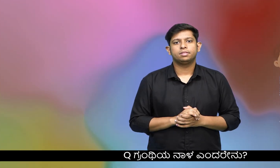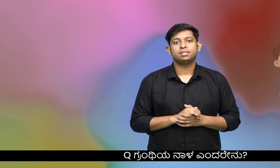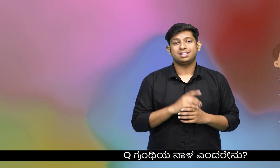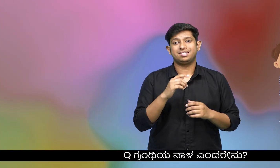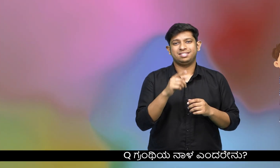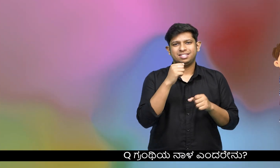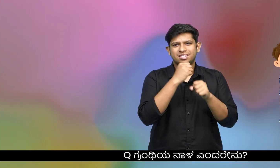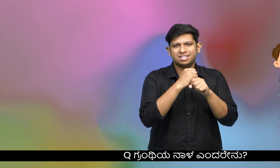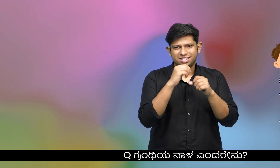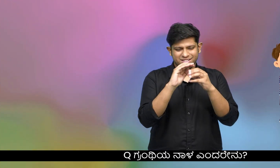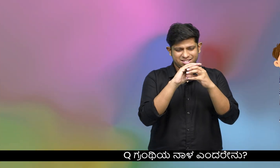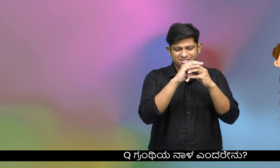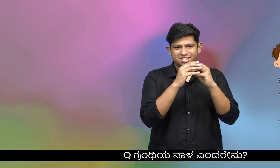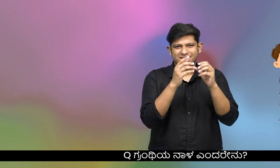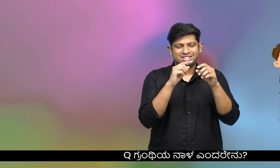ಗ್ರಂಥಿಯ ನಾಳ ಎಂದರೇನು?